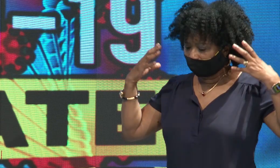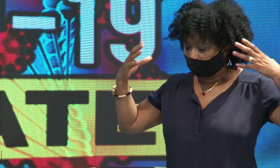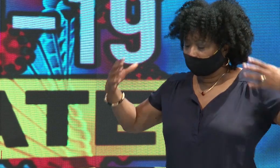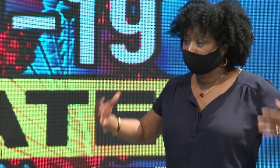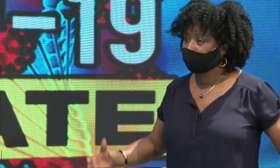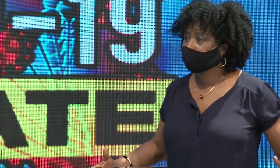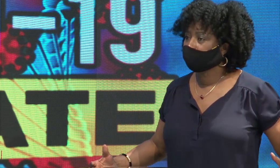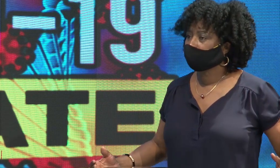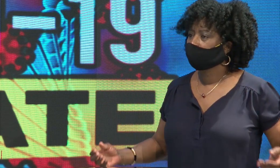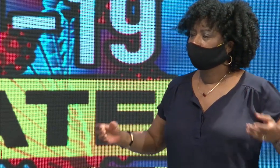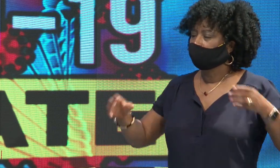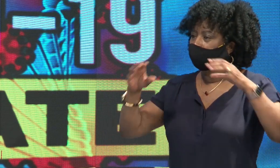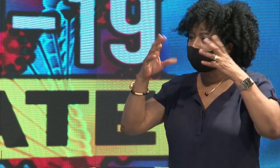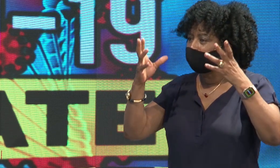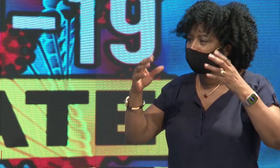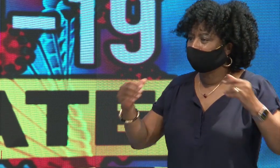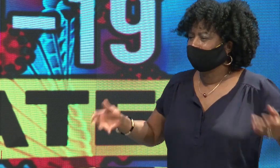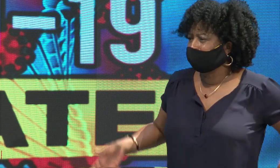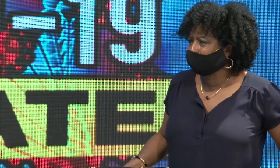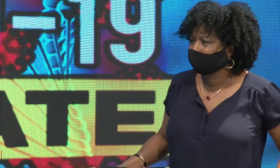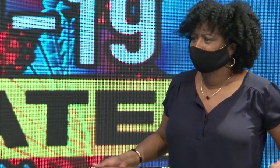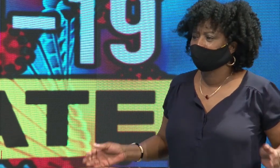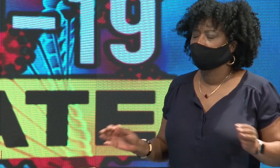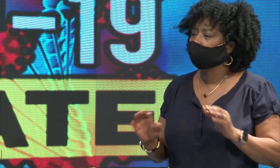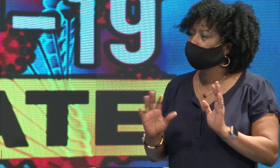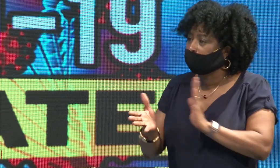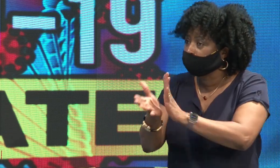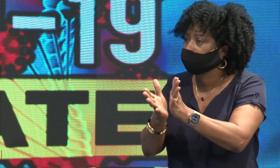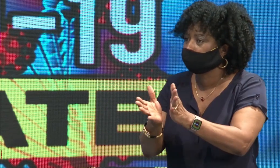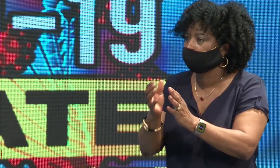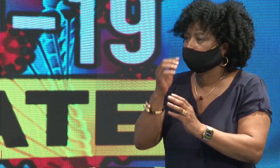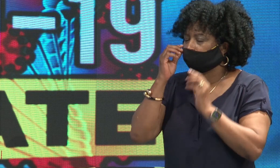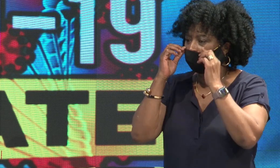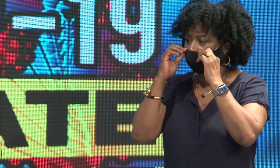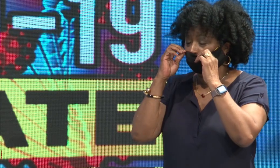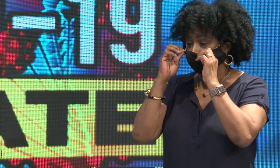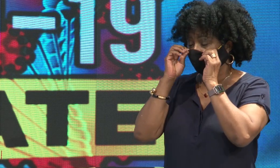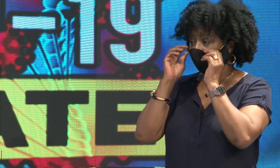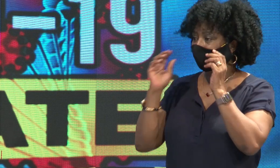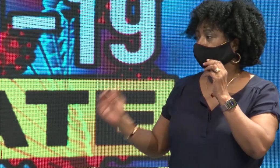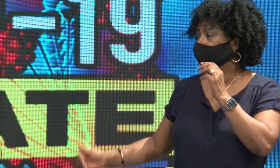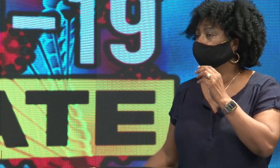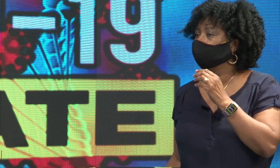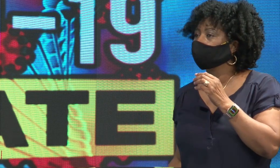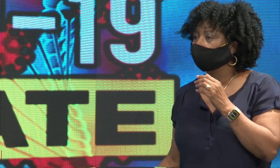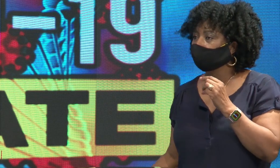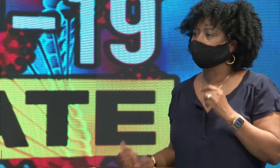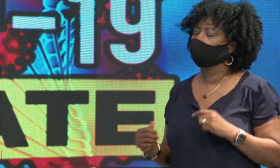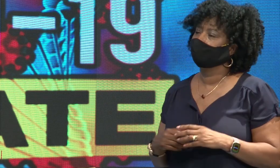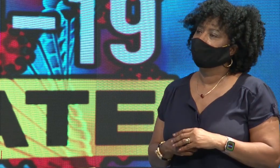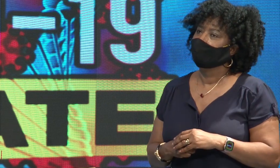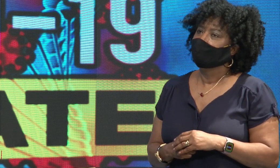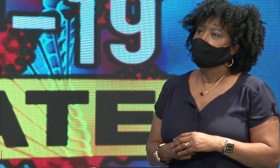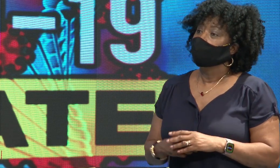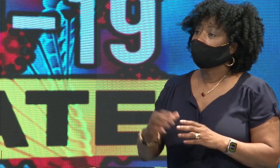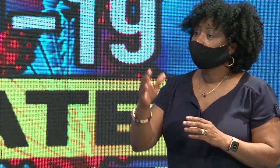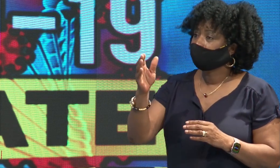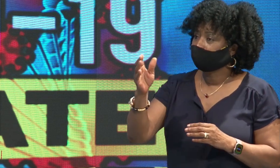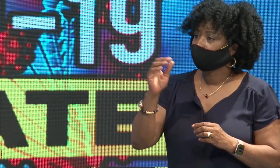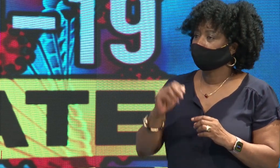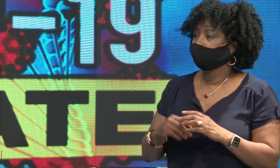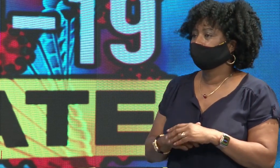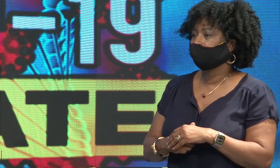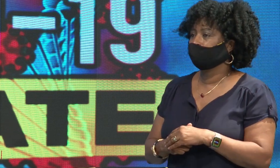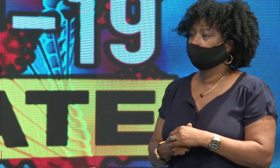mondkapjes, jassen, brillen, mm-hmm, laarzen, mm-hmm, handschoenen natuurlijk, mm-hmm, soms ook gewoon schoenen. Ja, ja. We